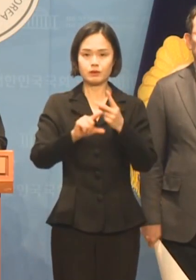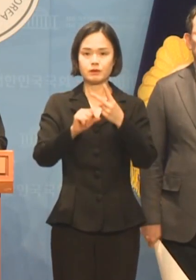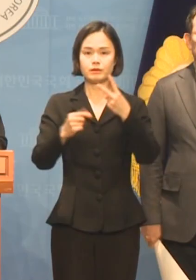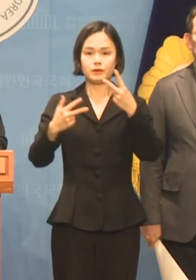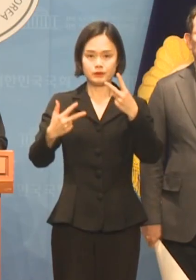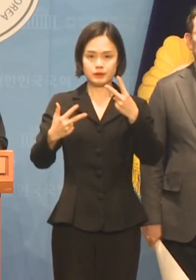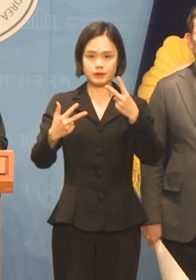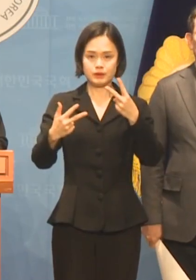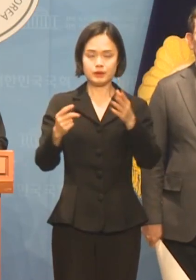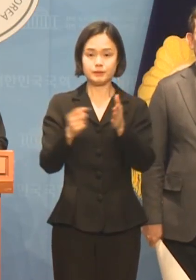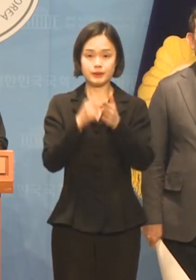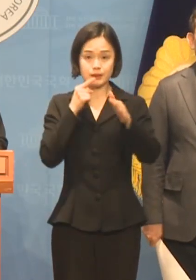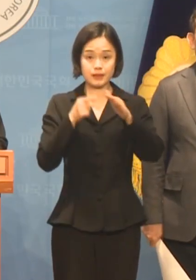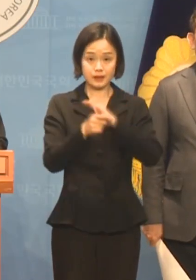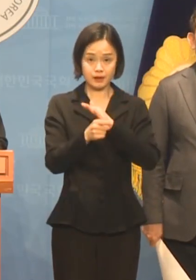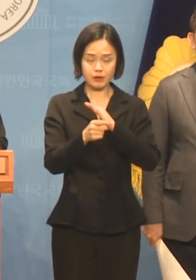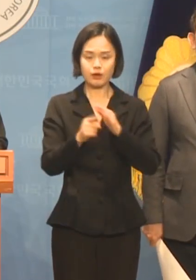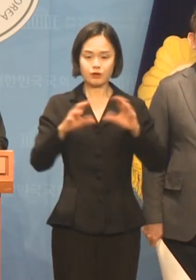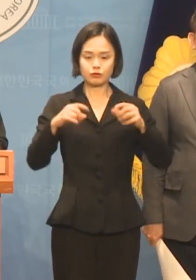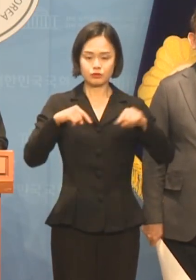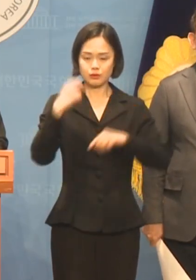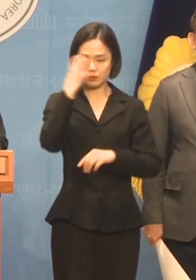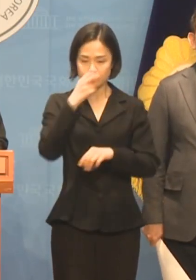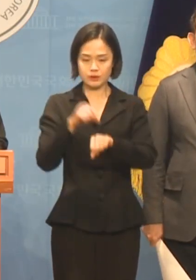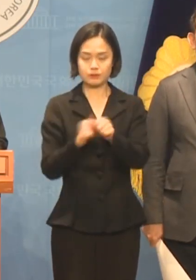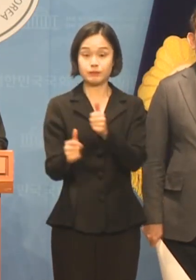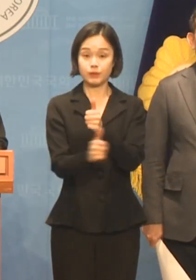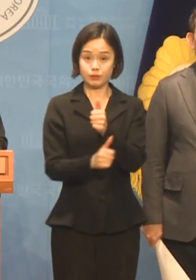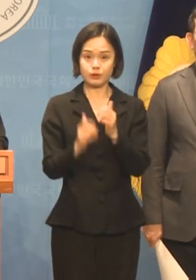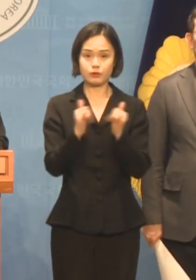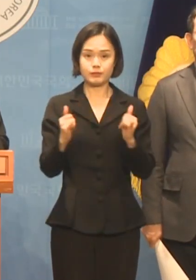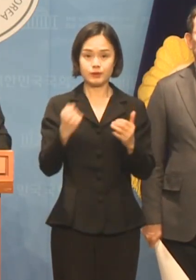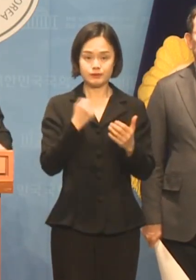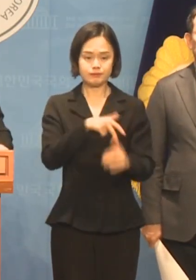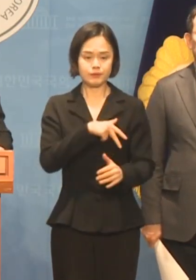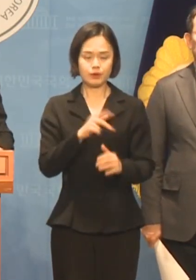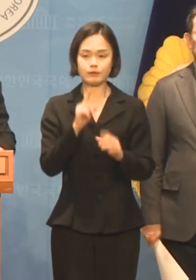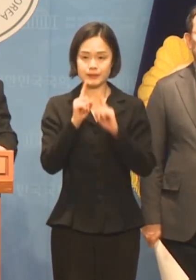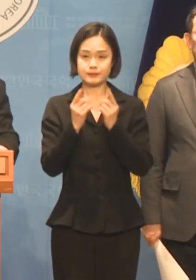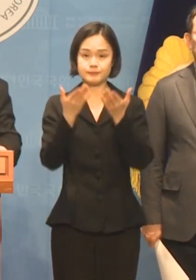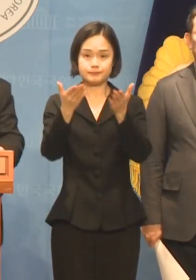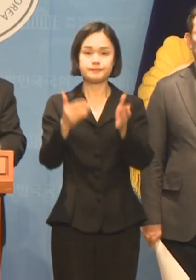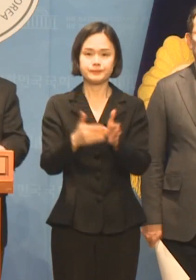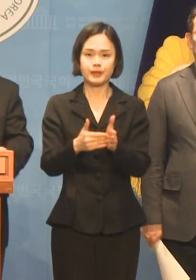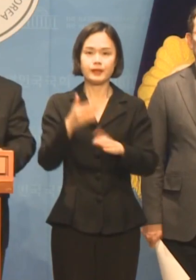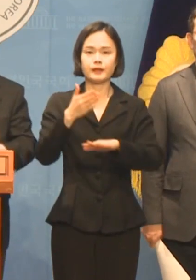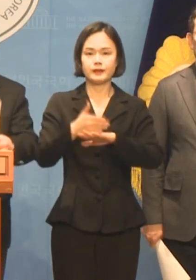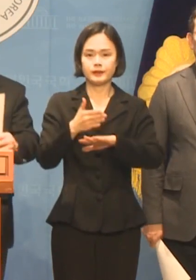비상계엄 국정조사 특별위원회 국민의힘 위원 일동 감사합니다.